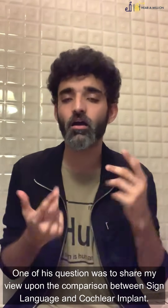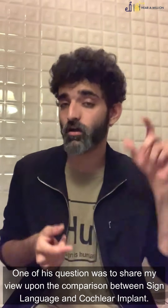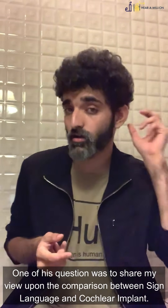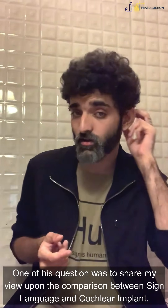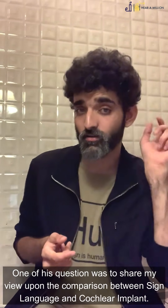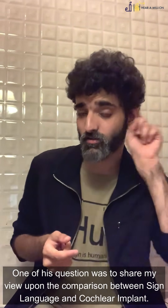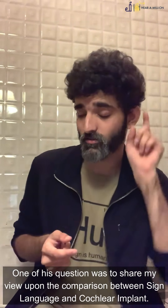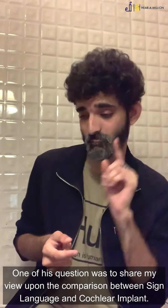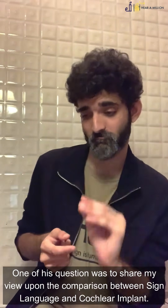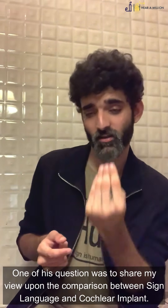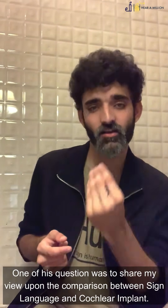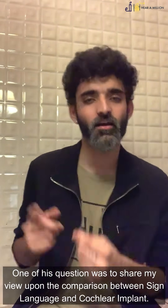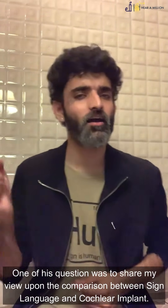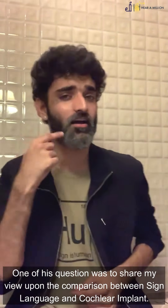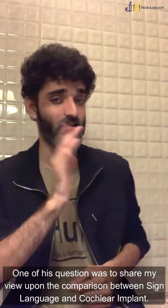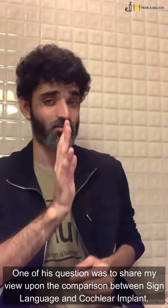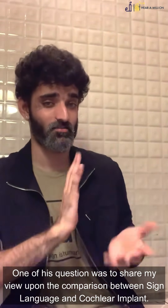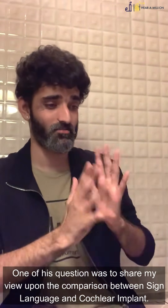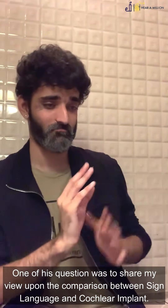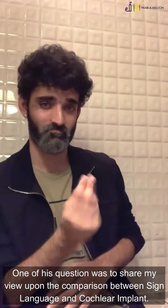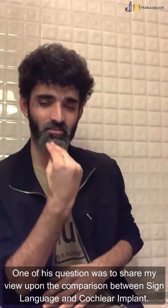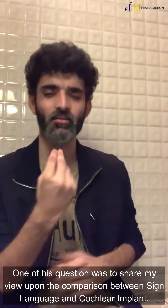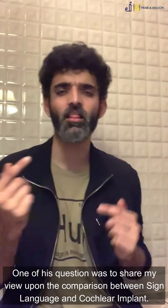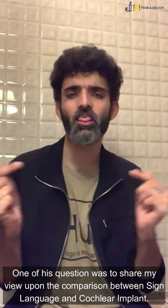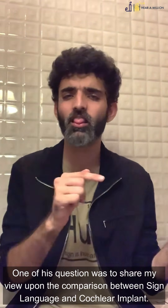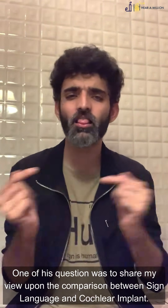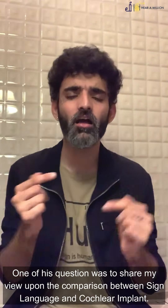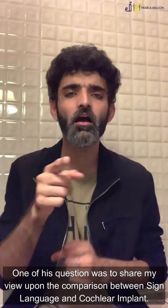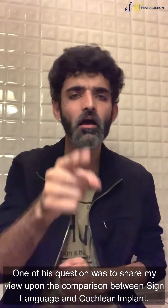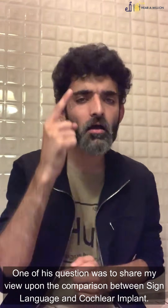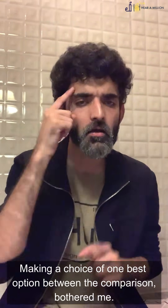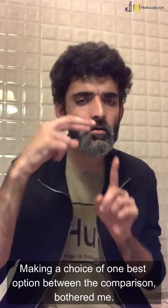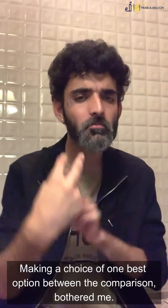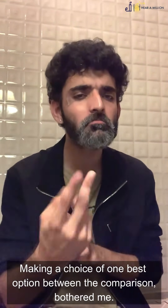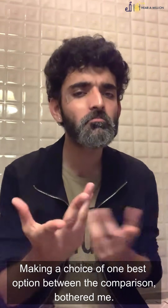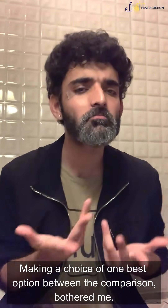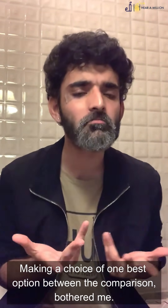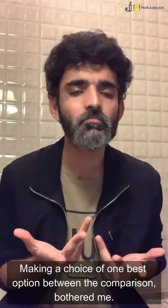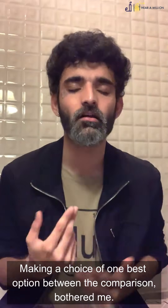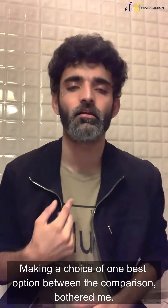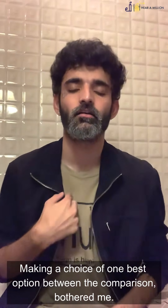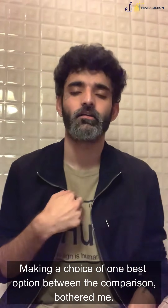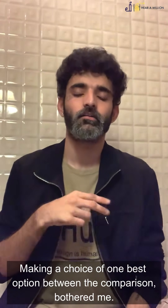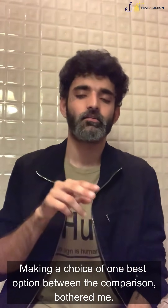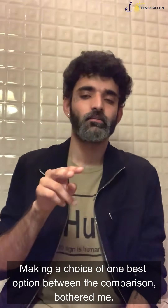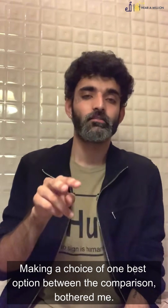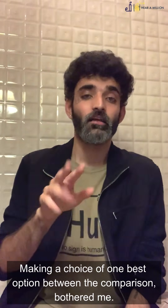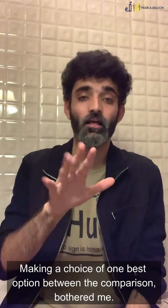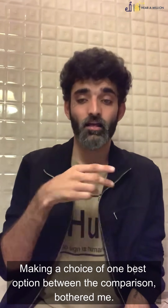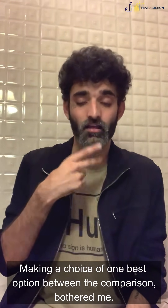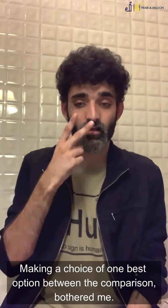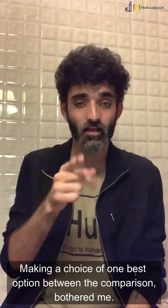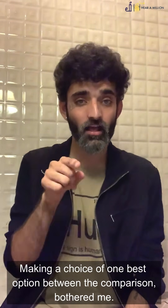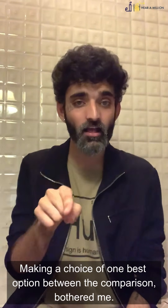भारतीय सांकेतिक भाषा और कॉक्लियर इम्प्लांट दोनों के बीच में तुलना करते हैं और कहते हैं क्या इसमें बेहतर है। यह देखकर मुझे बहुत ही